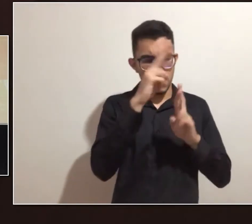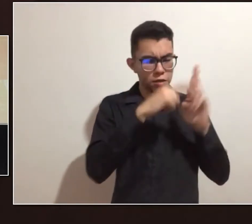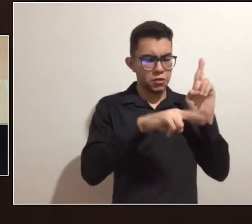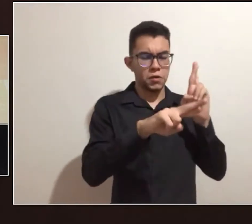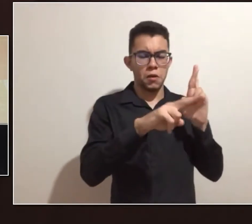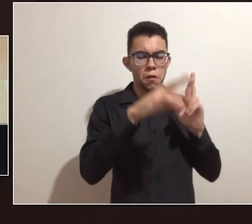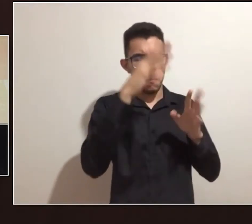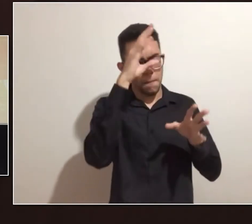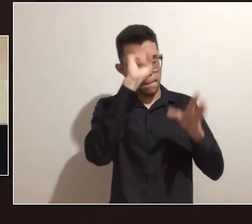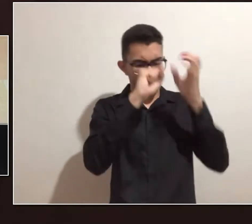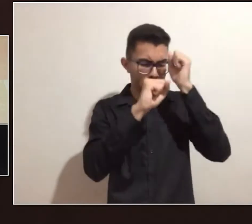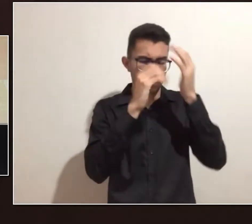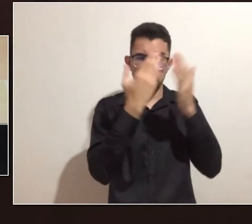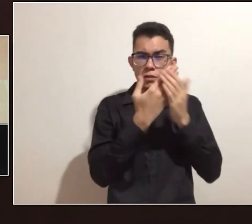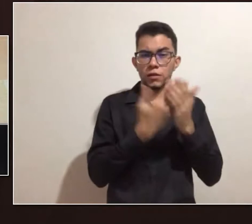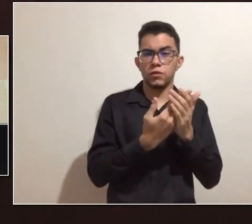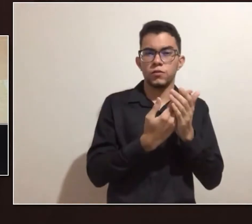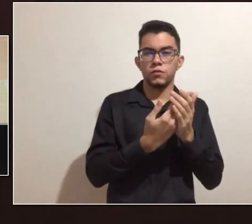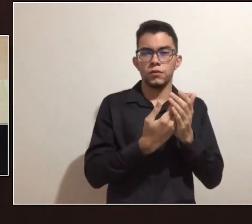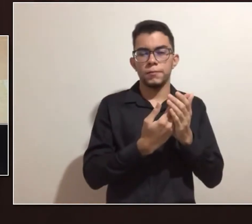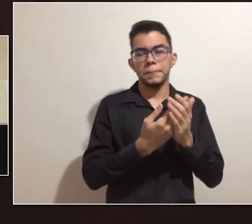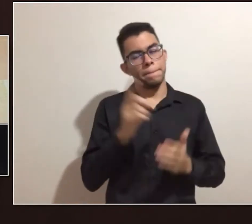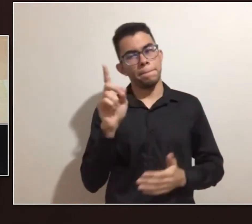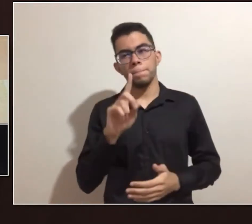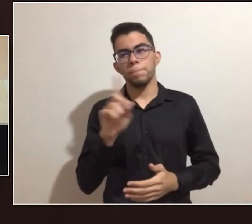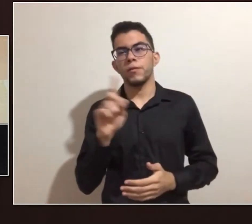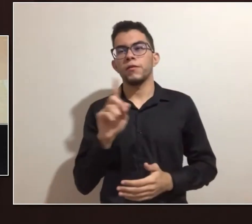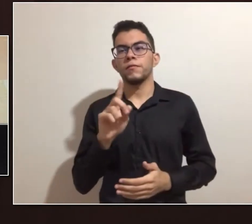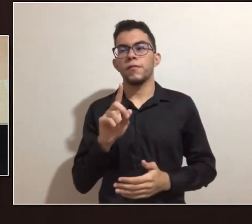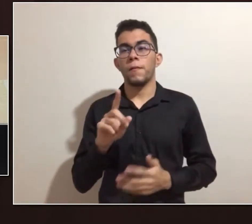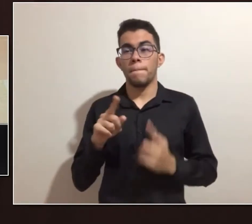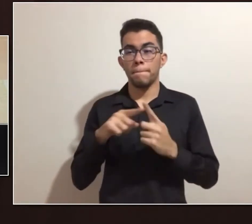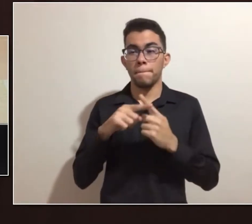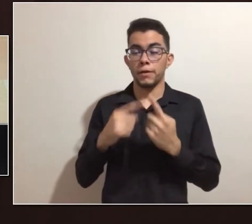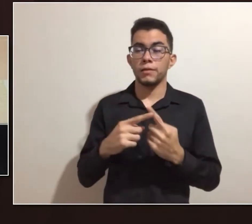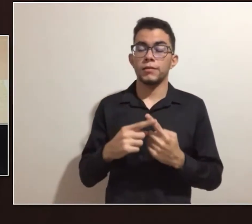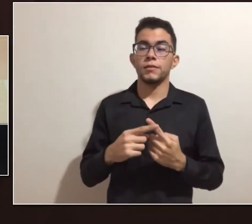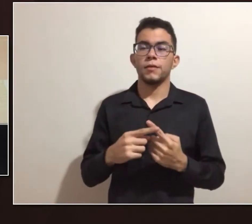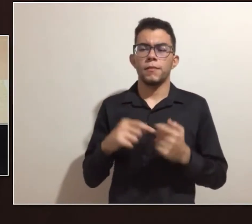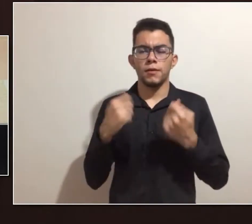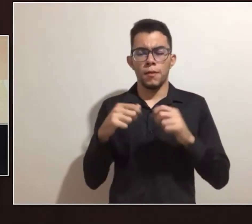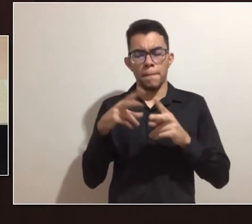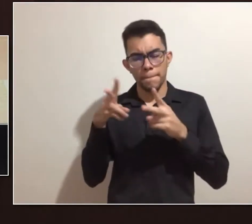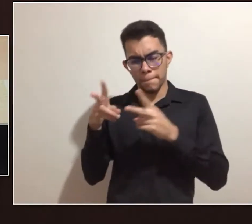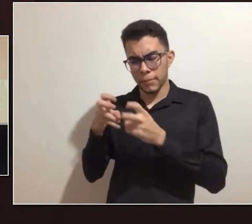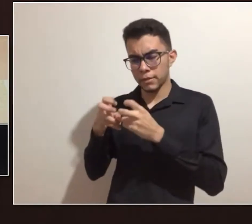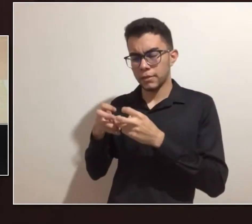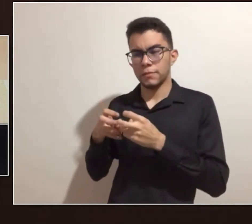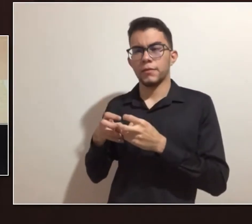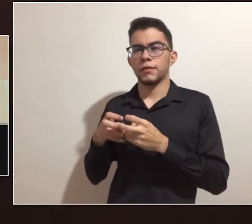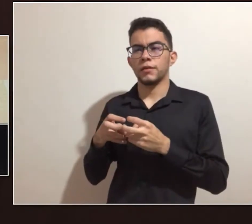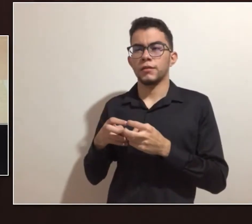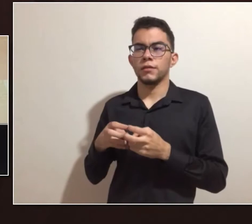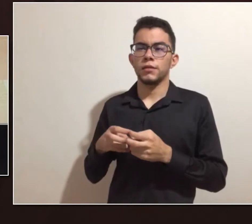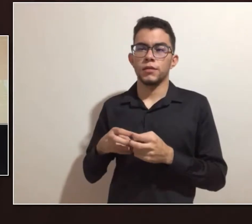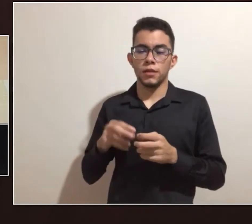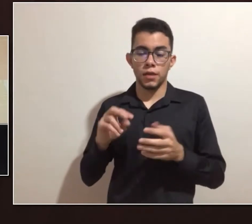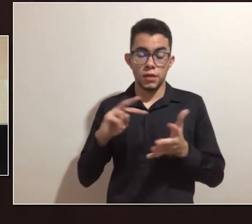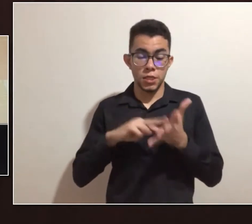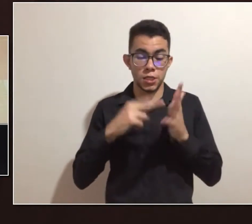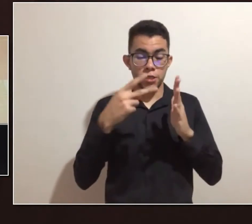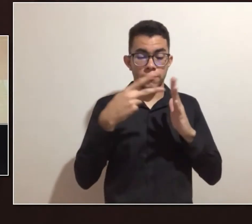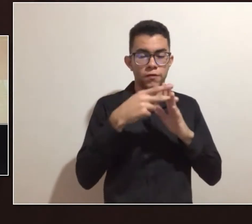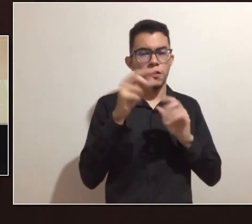mirra é a primeira especiaria aromática a compor o óleo composto